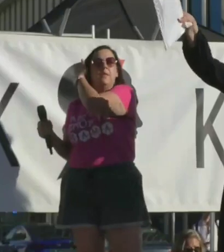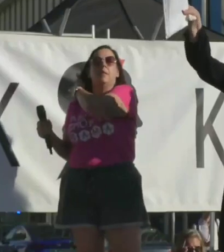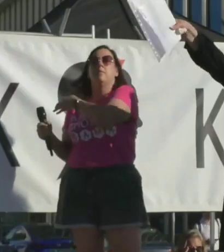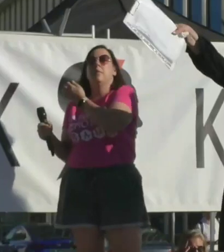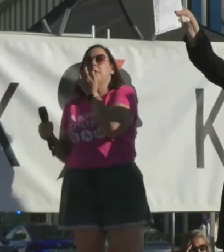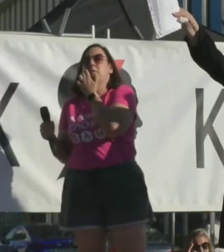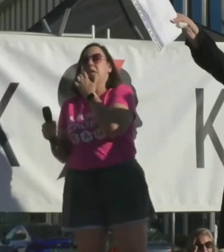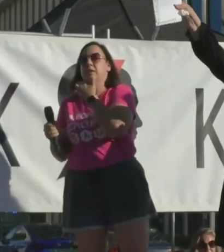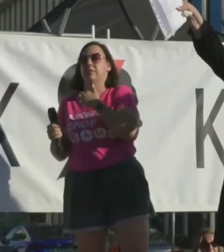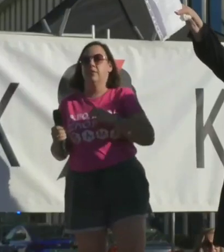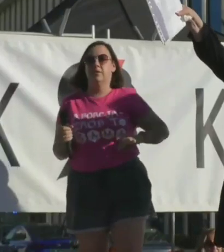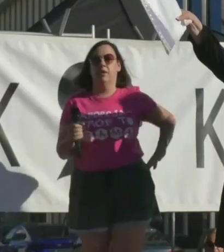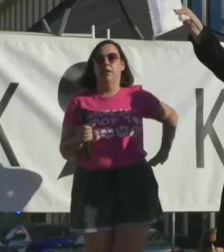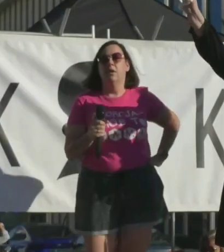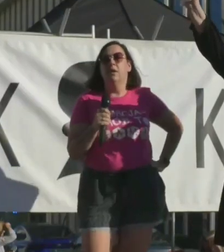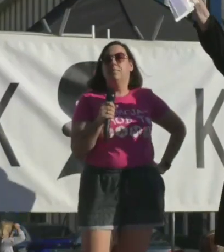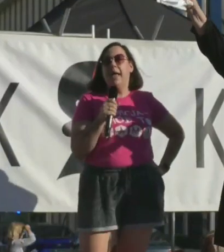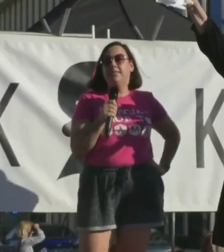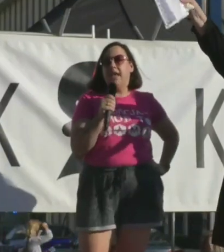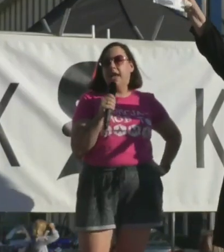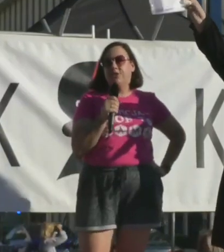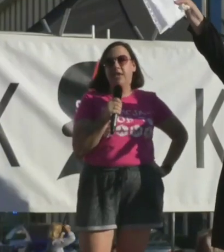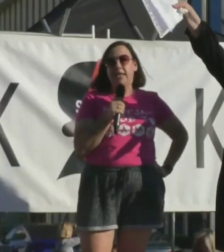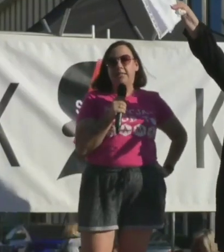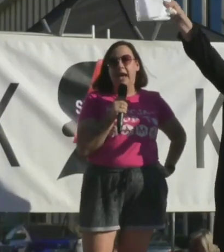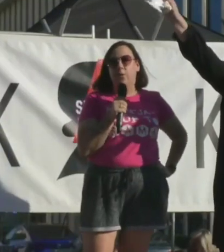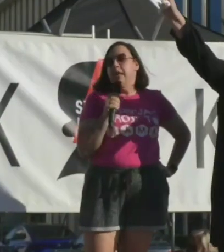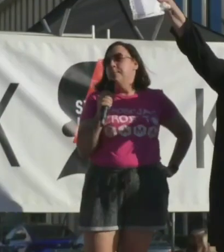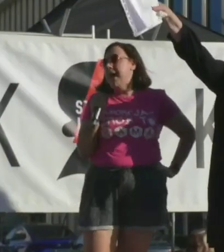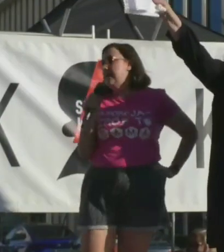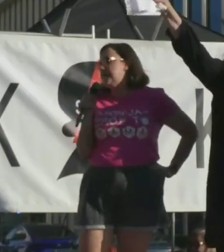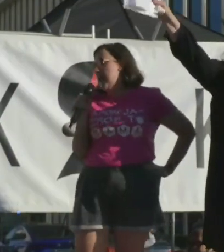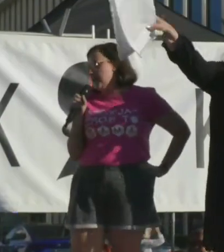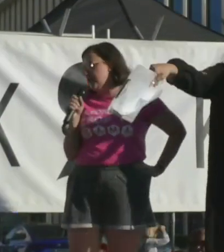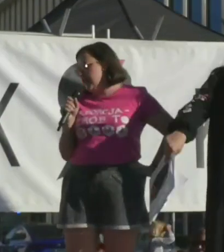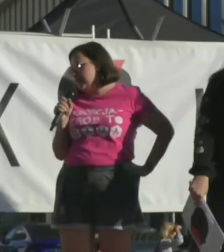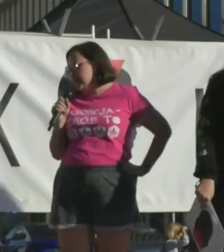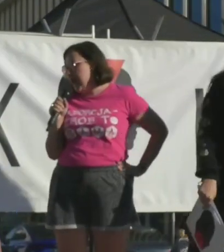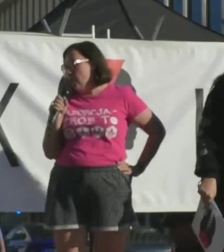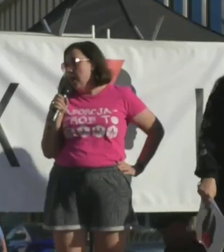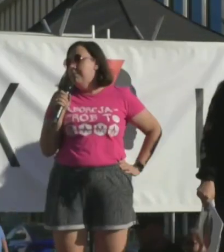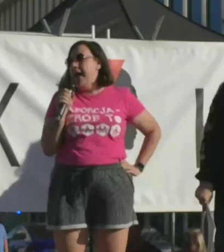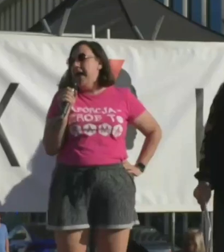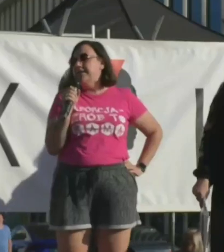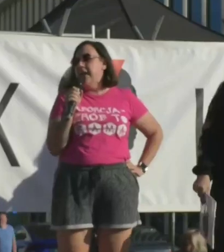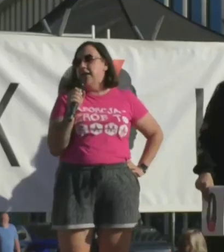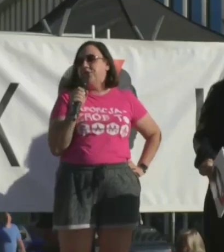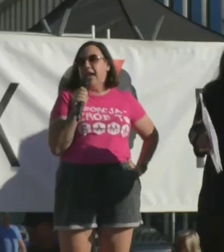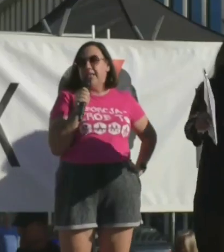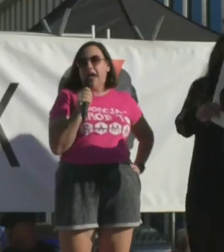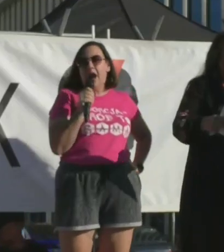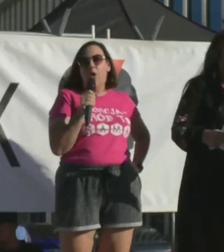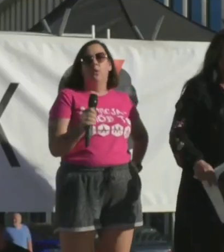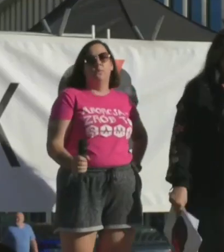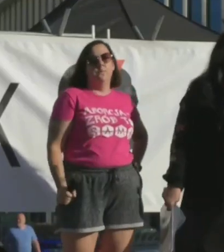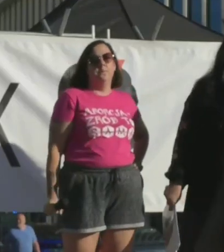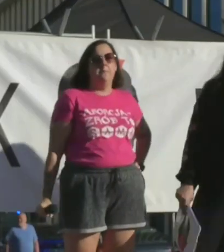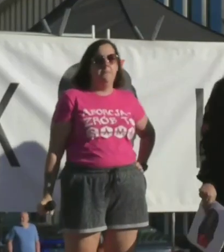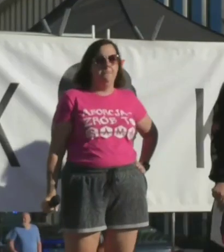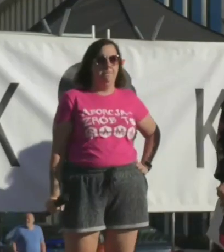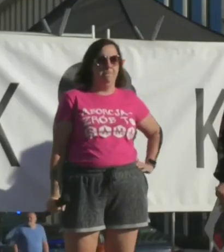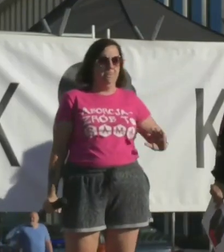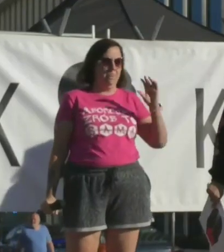chwilę będziesz siedział! Będziesz siedział! Będziesz siedział! Ale zostawmy go ja w